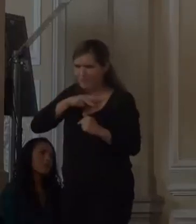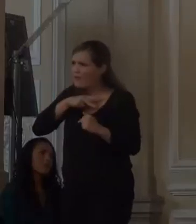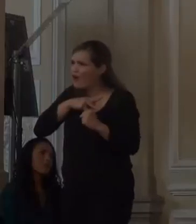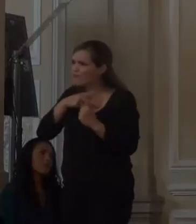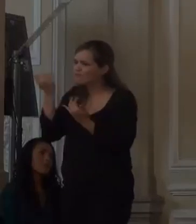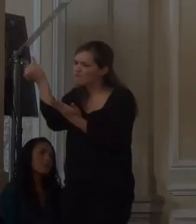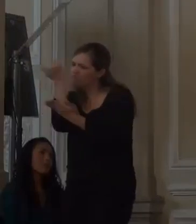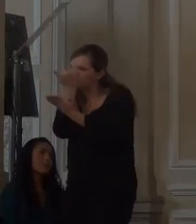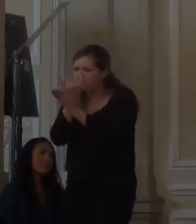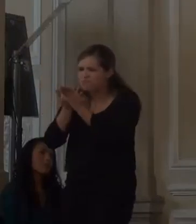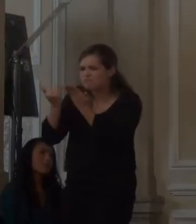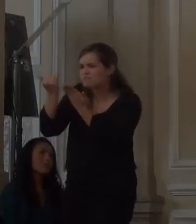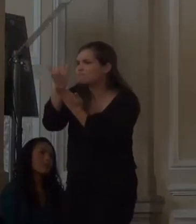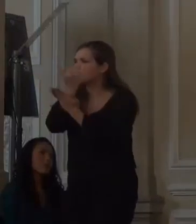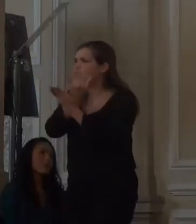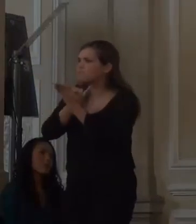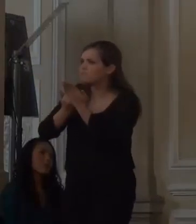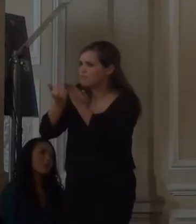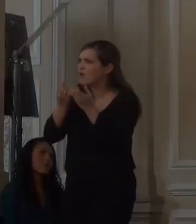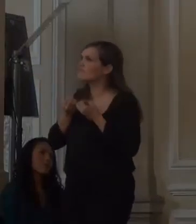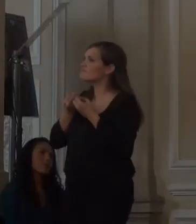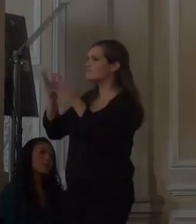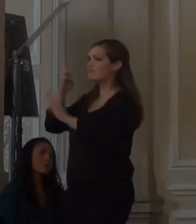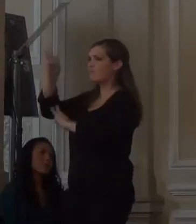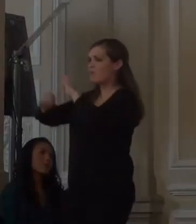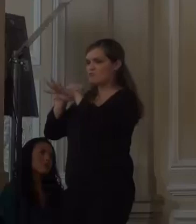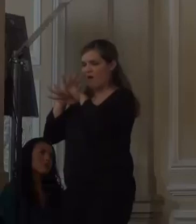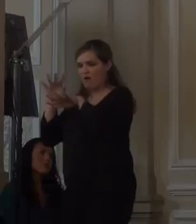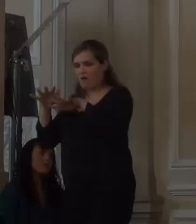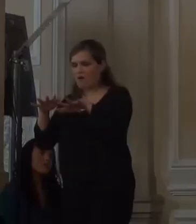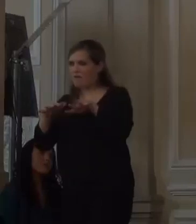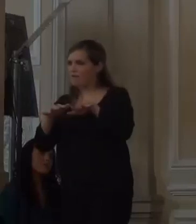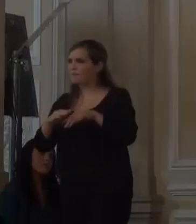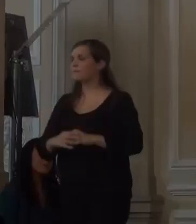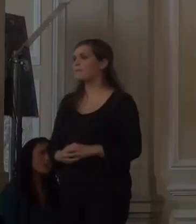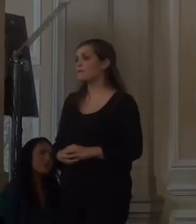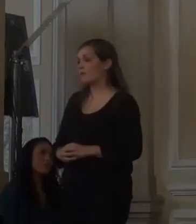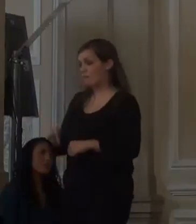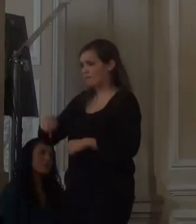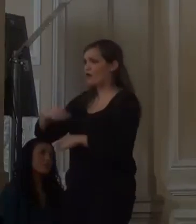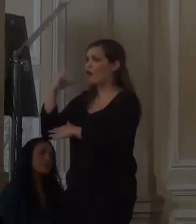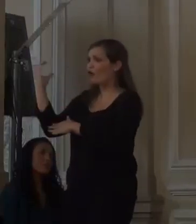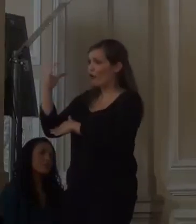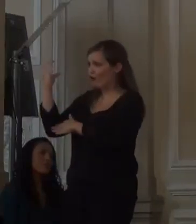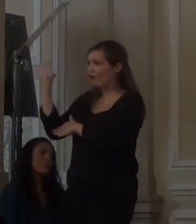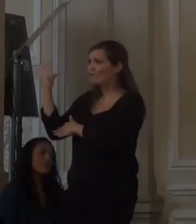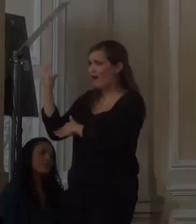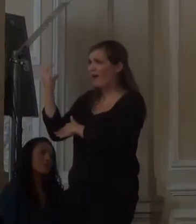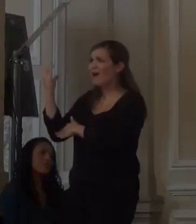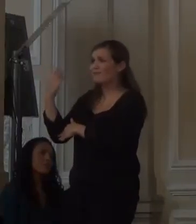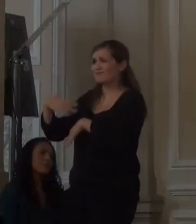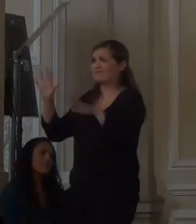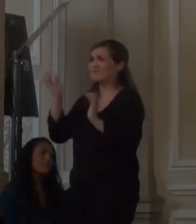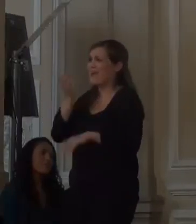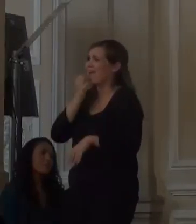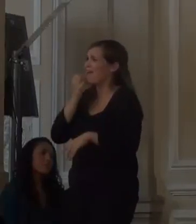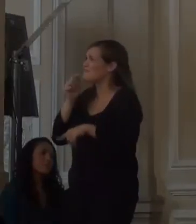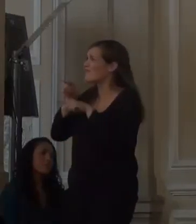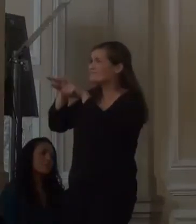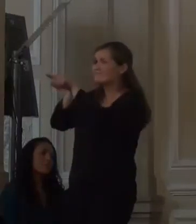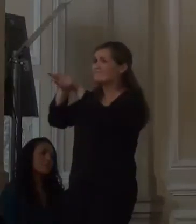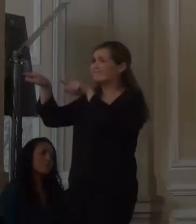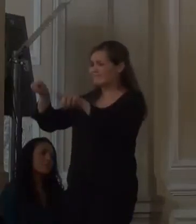además su mayor regalo para el mundo. En el caso colombiano, sí que tenemos ejemplos de vida que